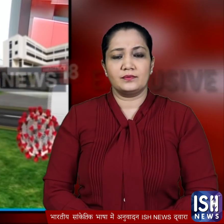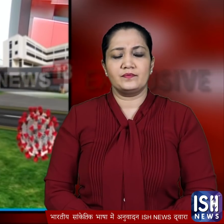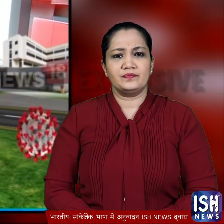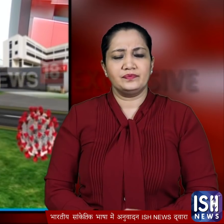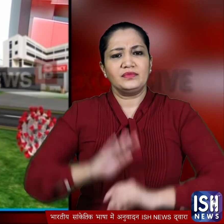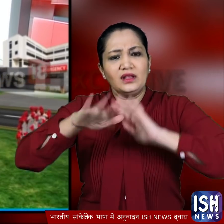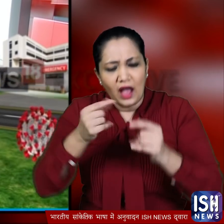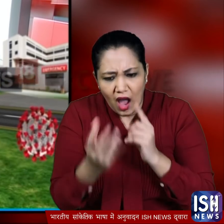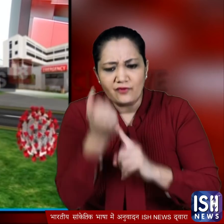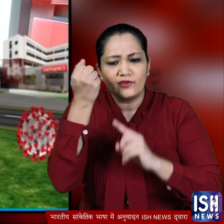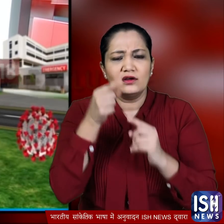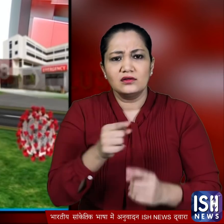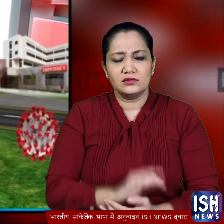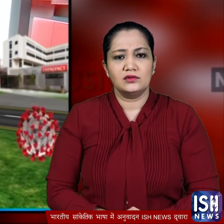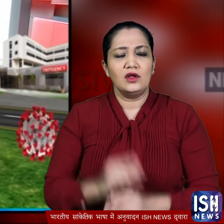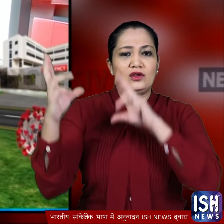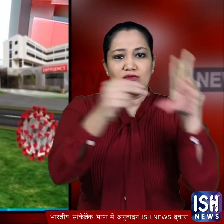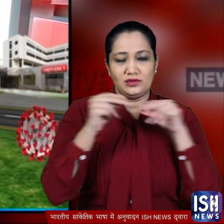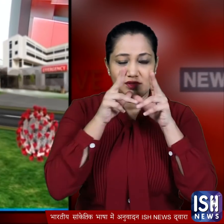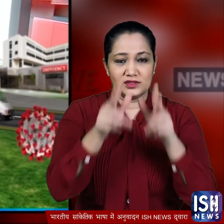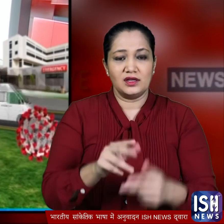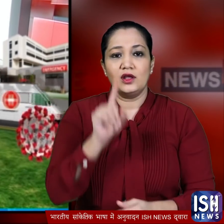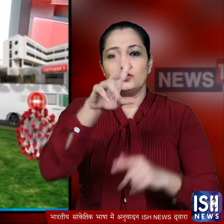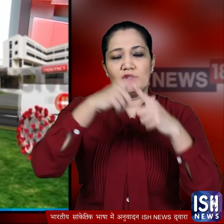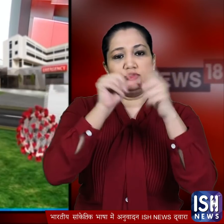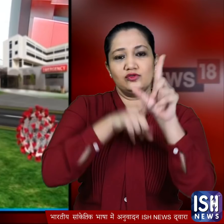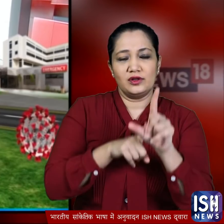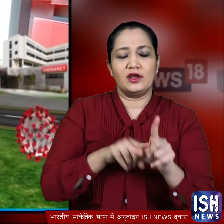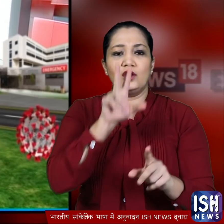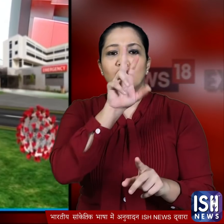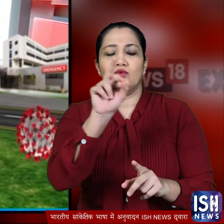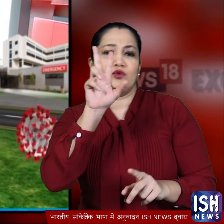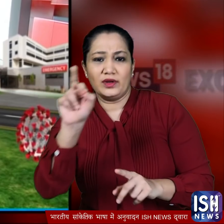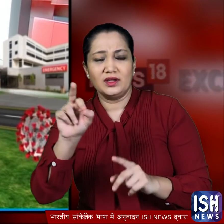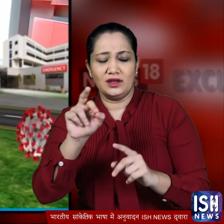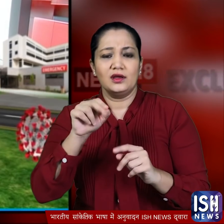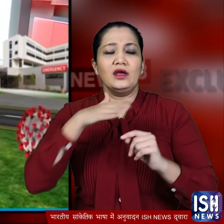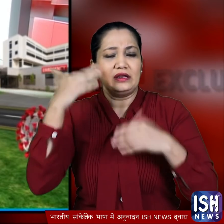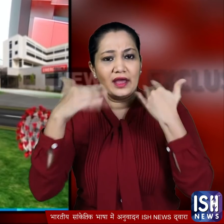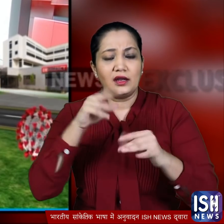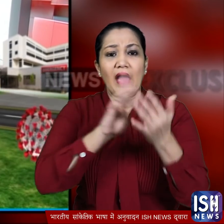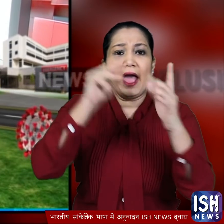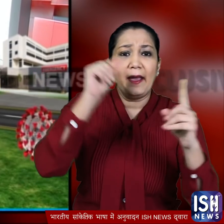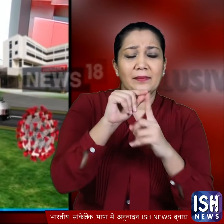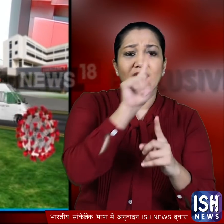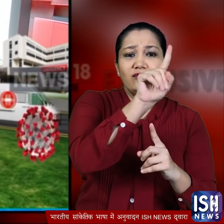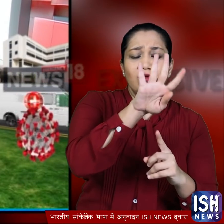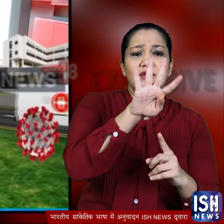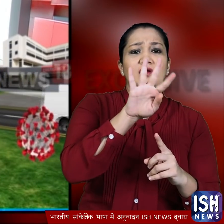पार पहुंचा, तब जाकर यह बात सामने आई। सूत्रों के मुताबिक 12 जुलाई को हुई 2020 मौतों में अकेले मध्य प्रदेश